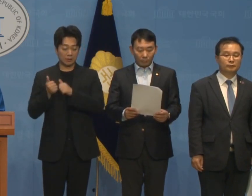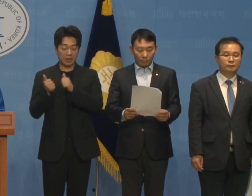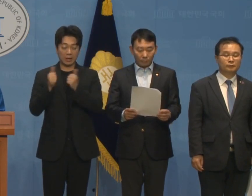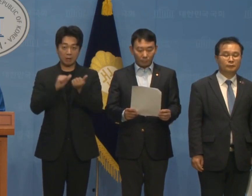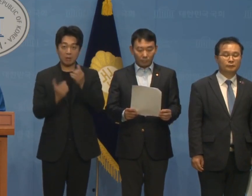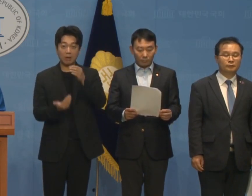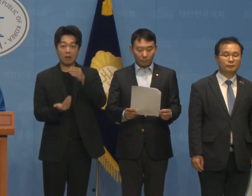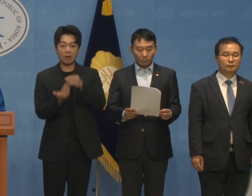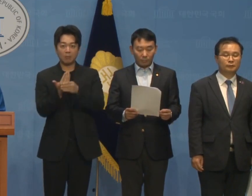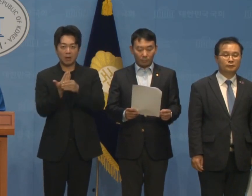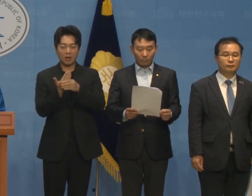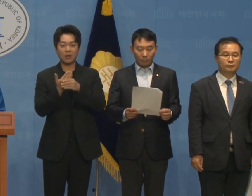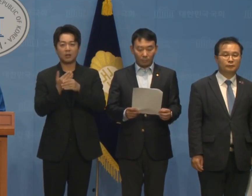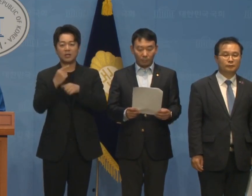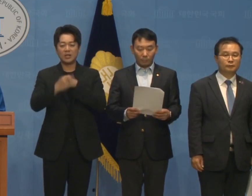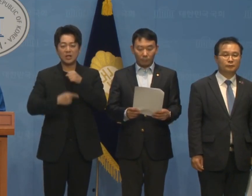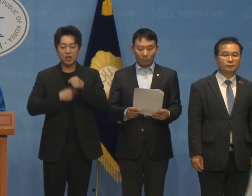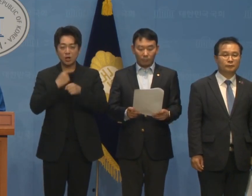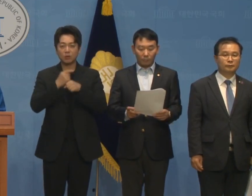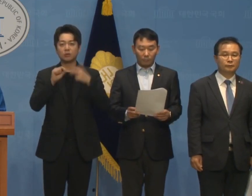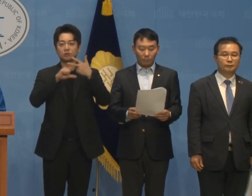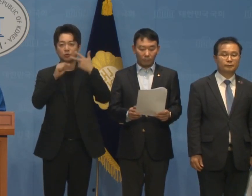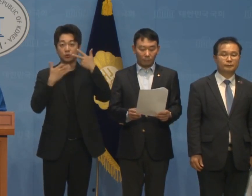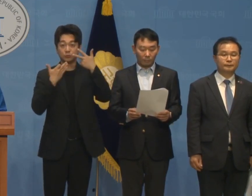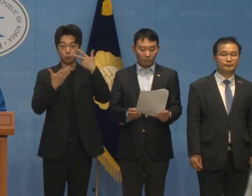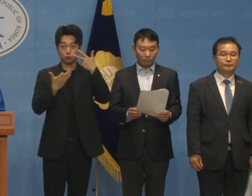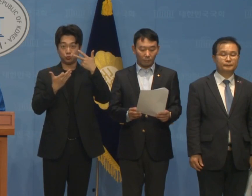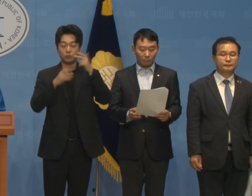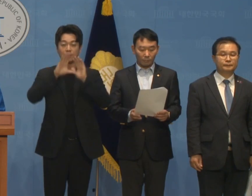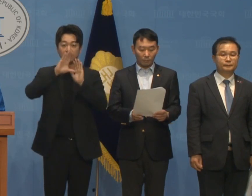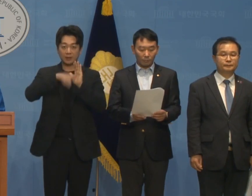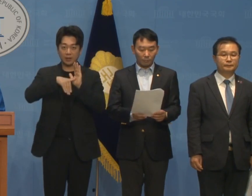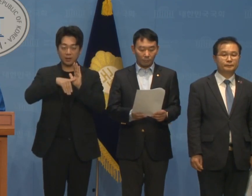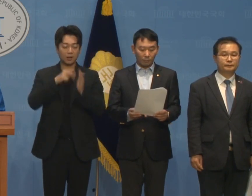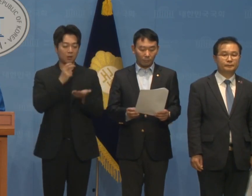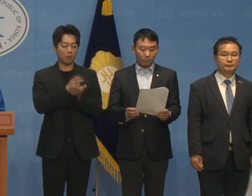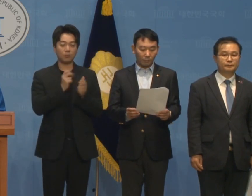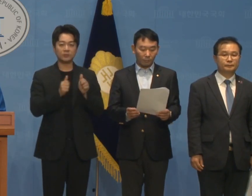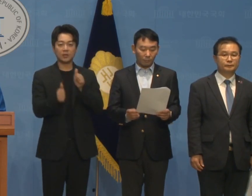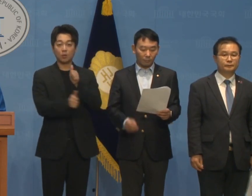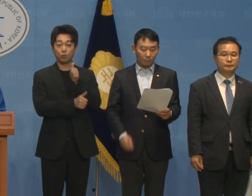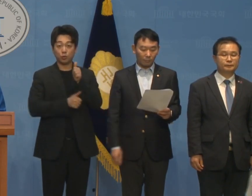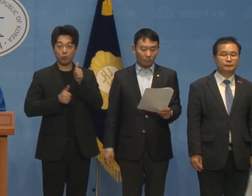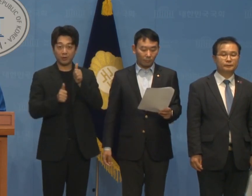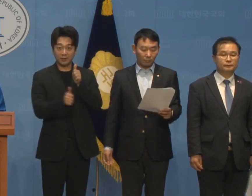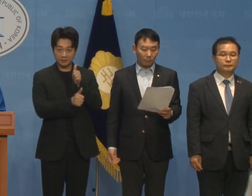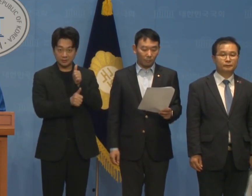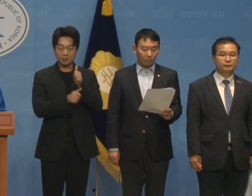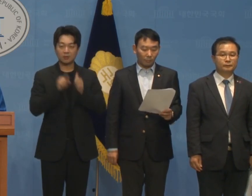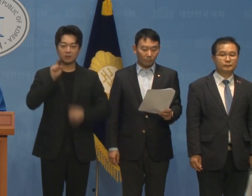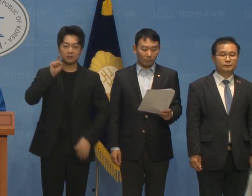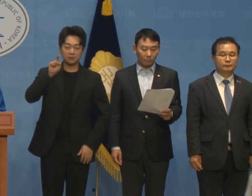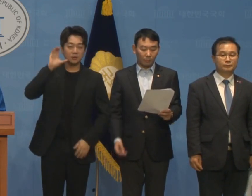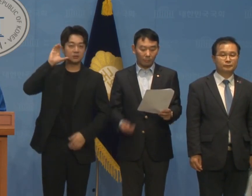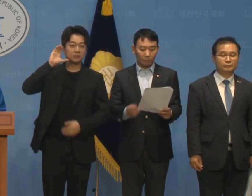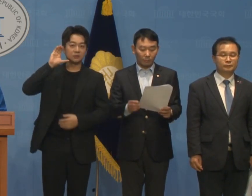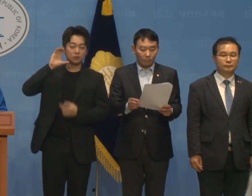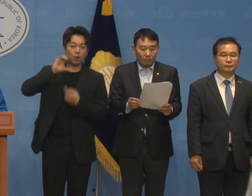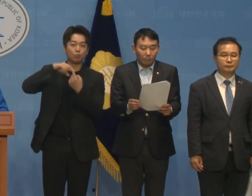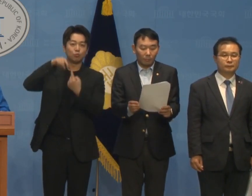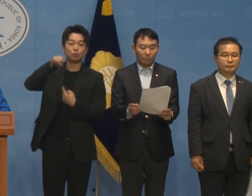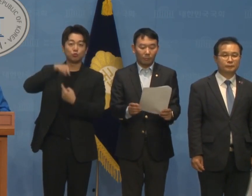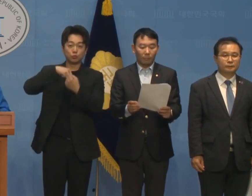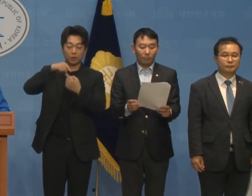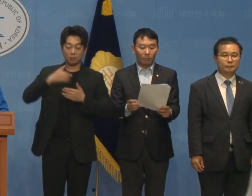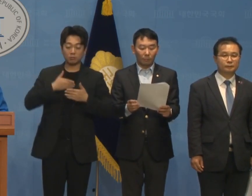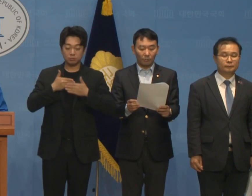오늘 7월 19일 국회 법사위에서 윤석열 대통령 탄핵 청원 사유인 순직